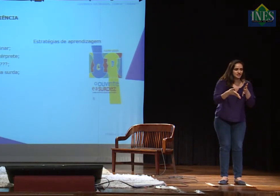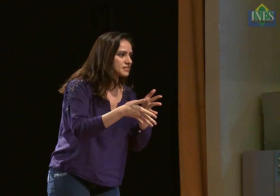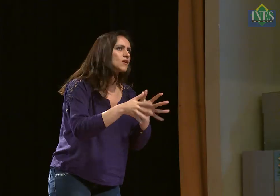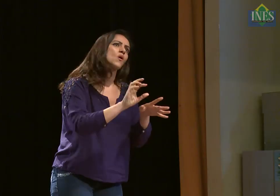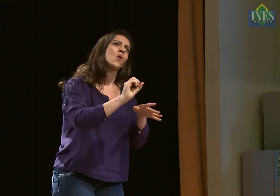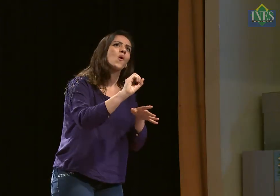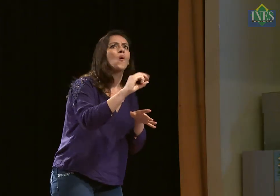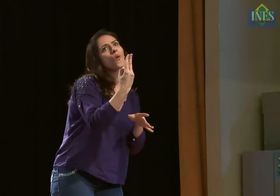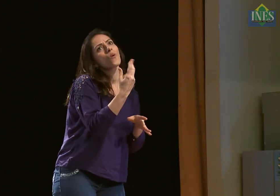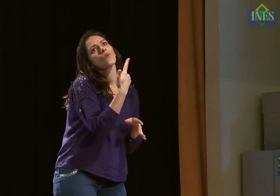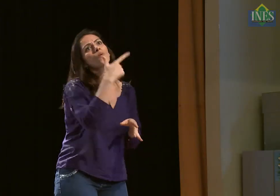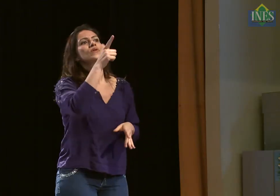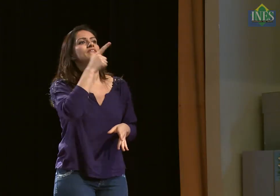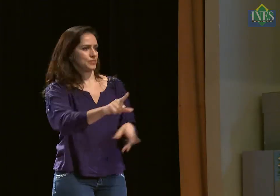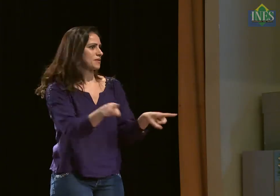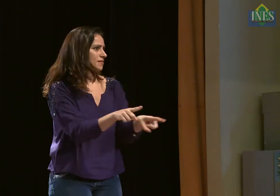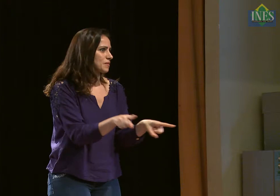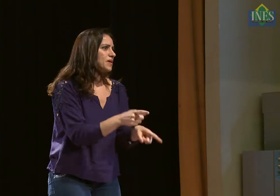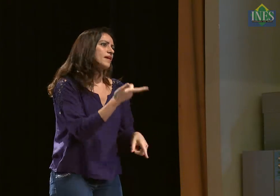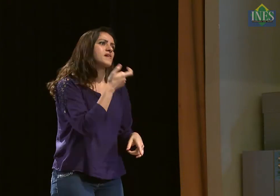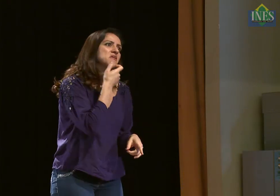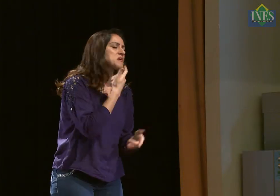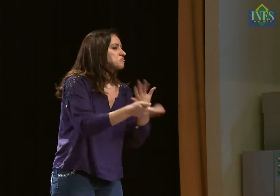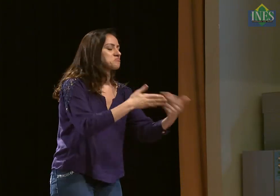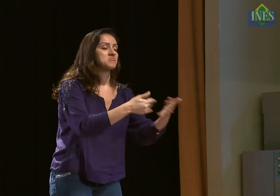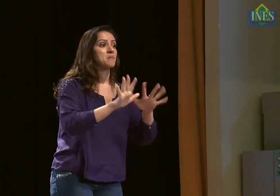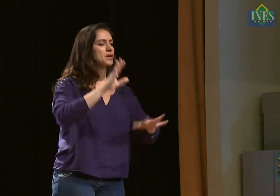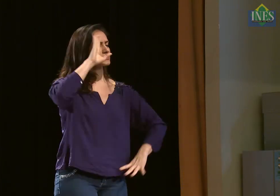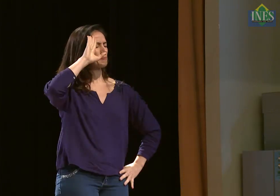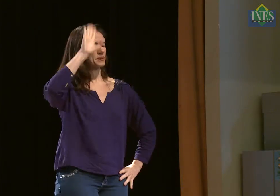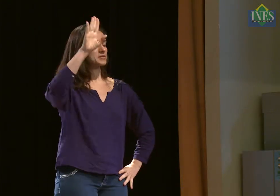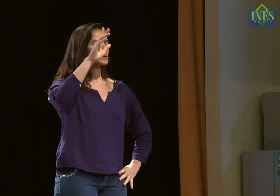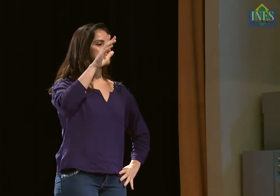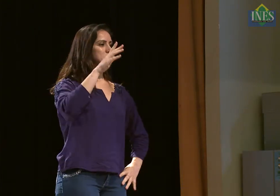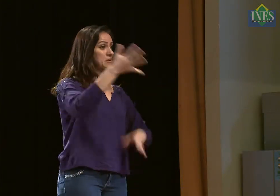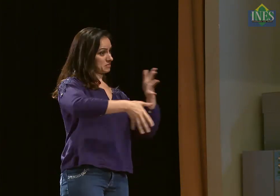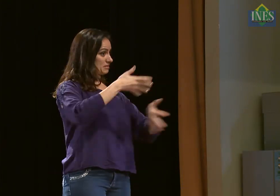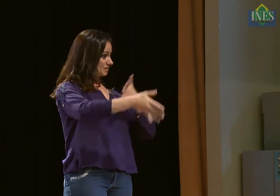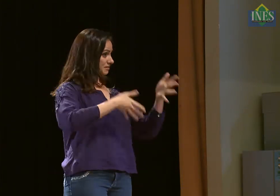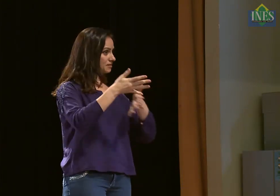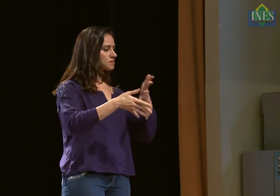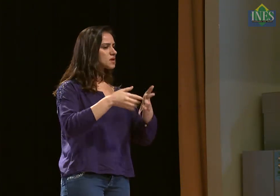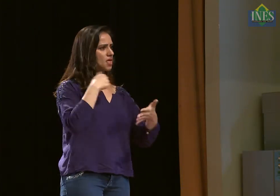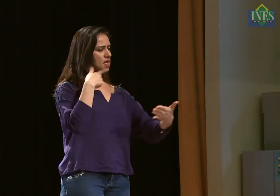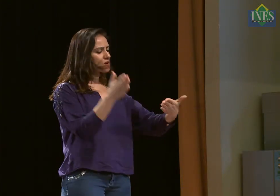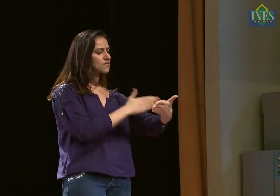segunda língua. Ou como uma outra língua também, aprendendo inglês, enfim. Mas, principalmente, com a língua de sinais.